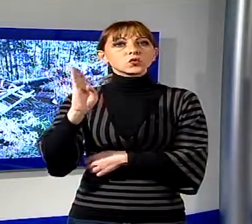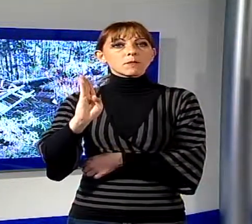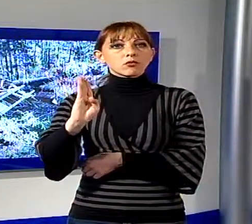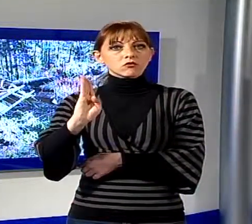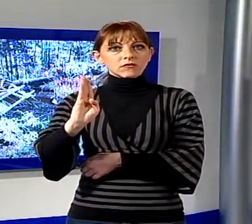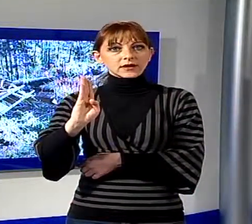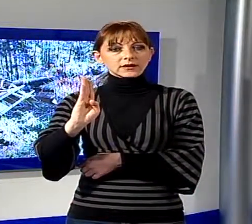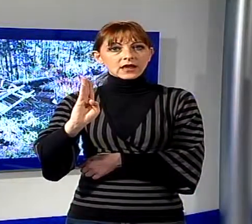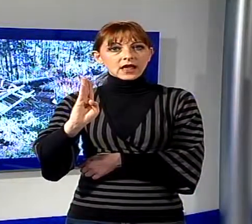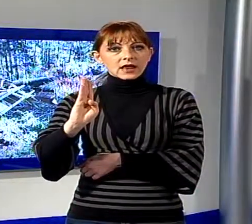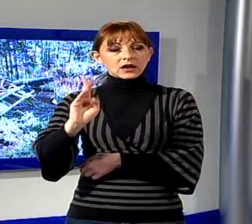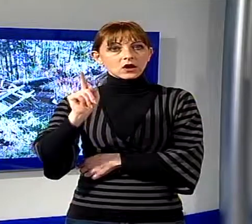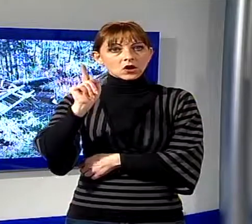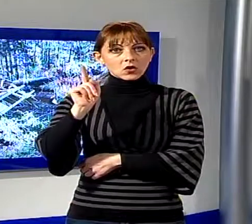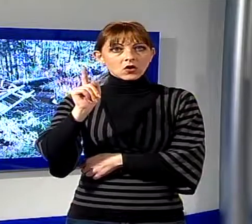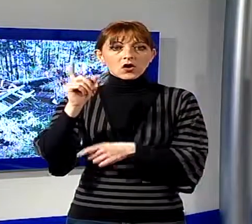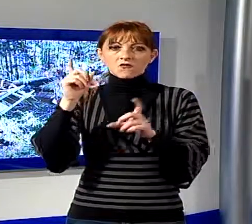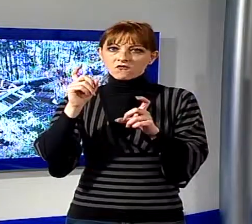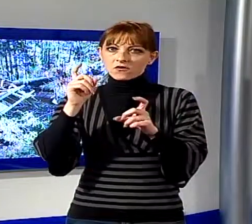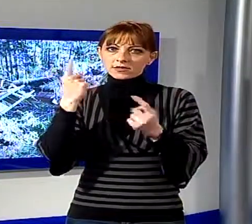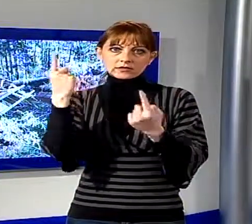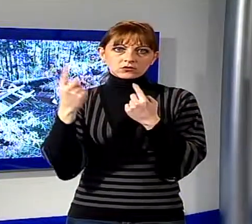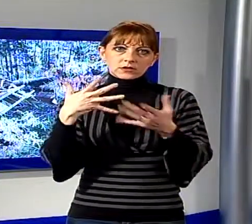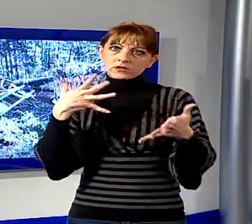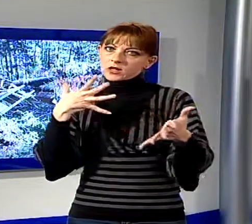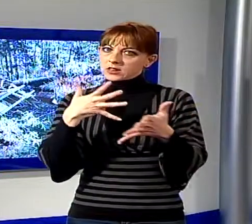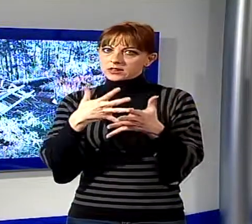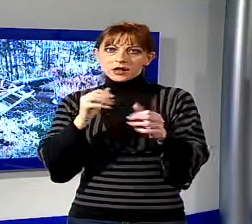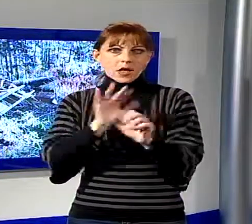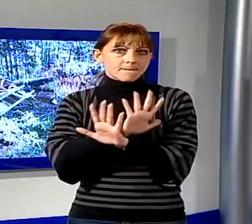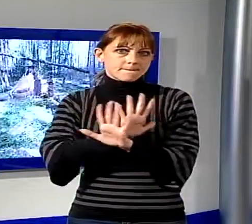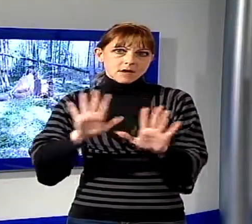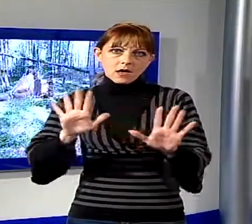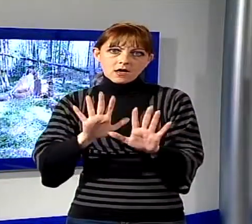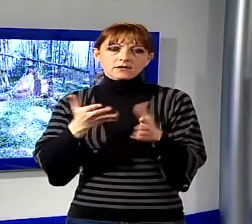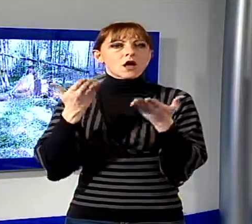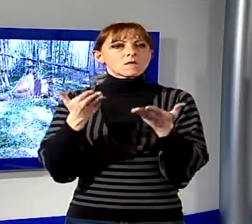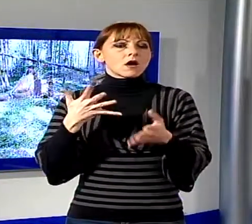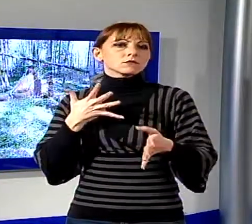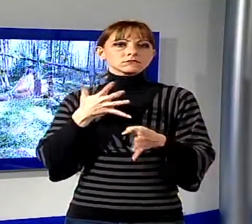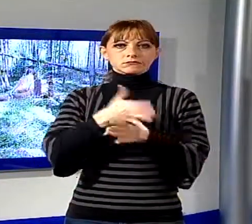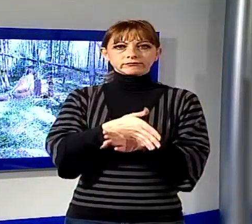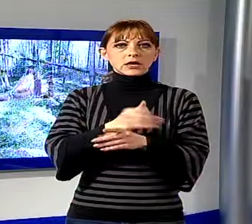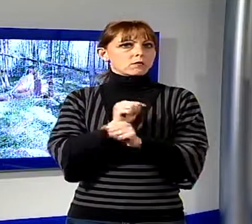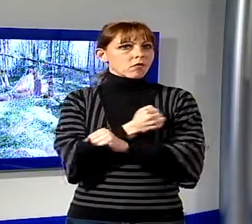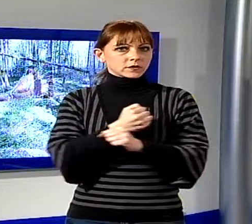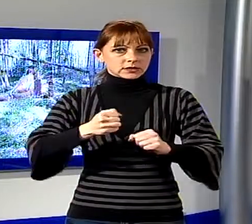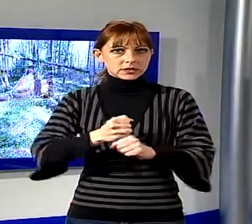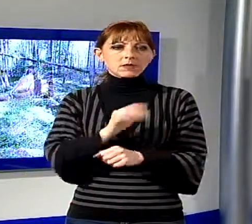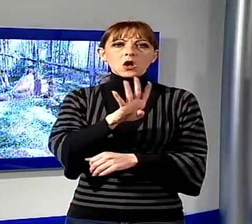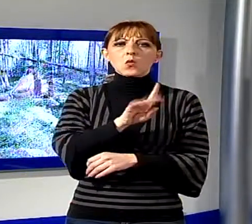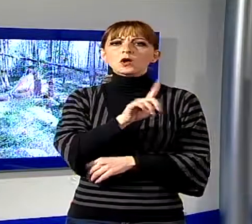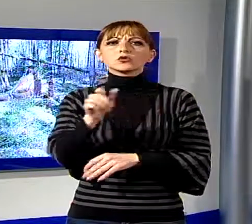dal Comune. Una situazione drammatica, il parco inagibile, 4 dei 6 percorsi per adulti